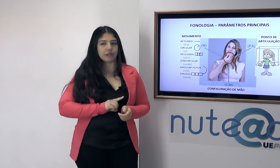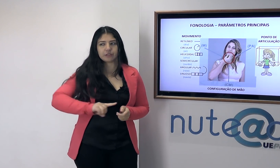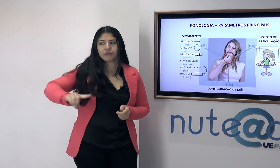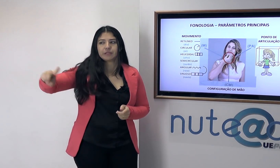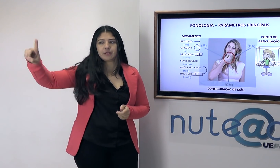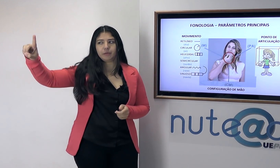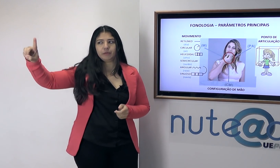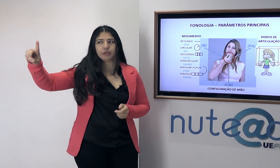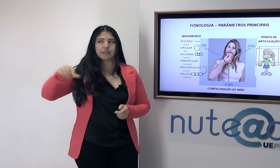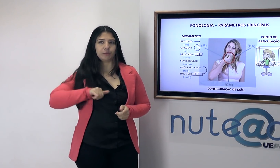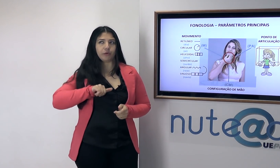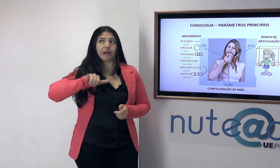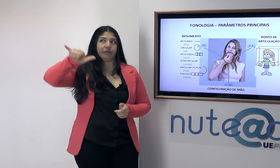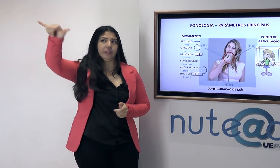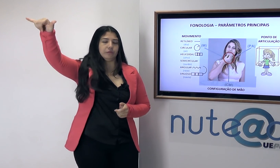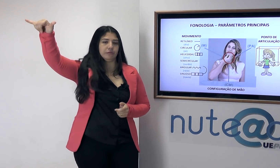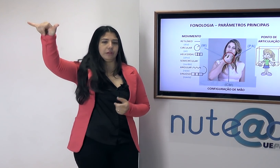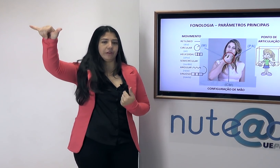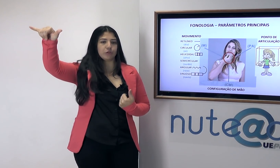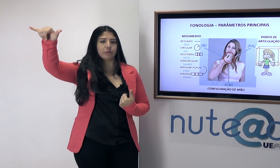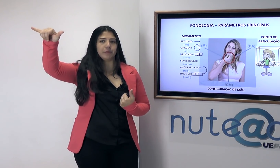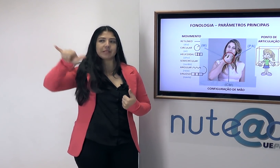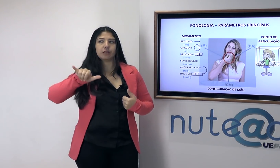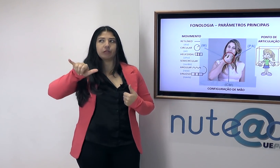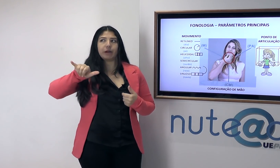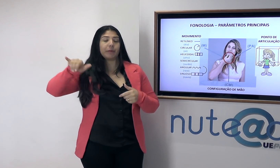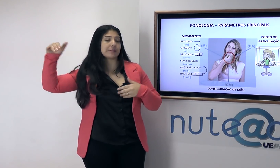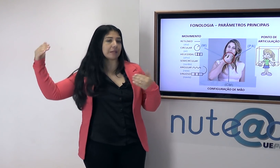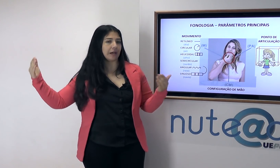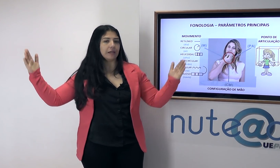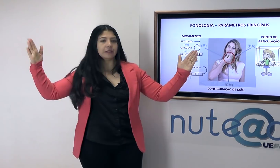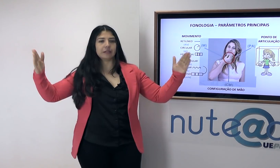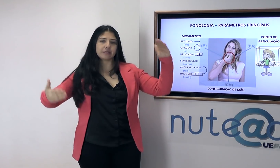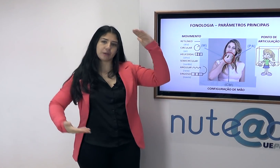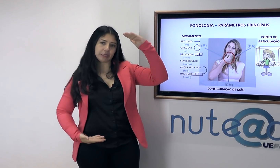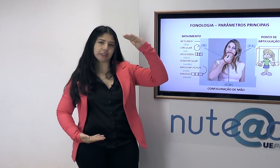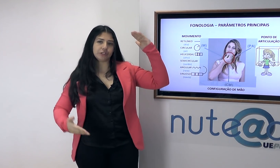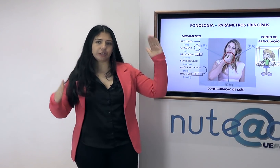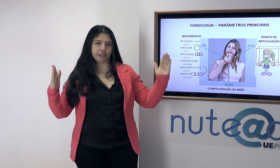eles vão fazer, por exemplo, avião, ele vai subir, mas ele não vai passar desse quadrante aqui.